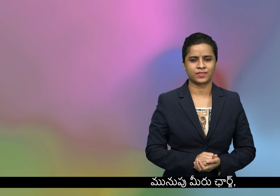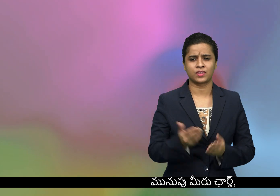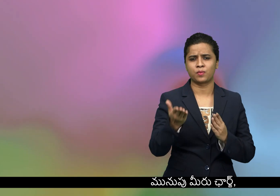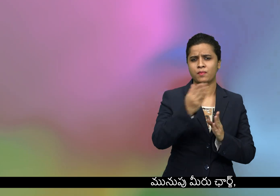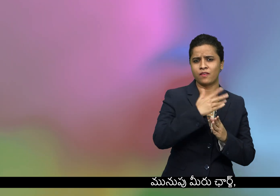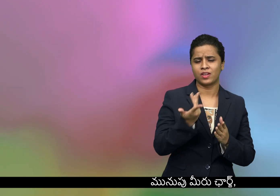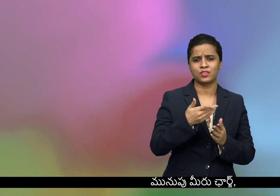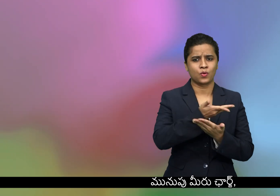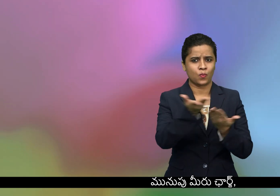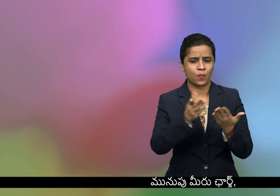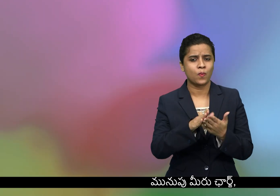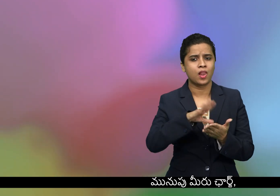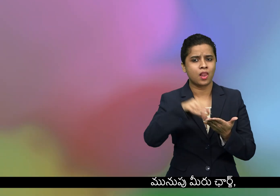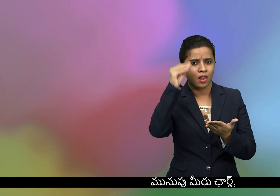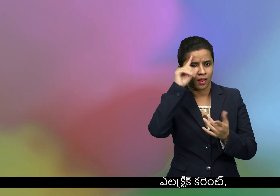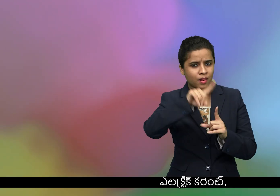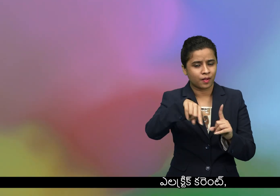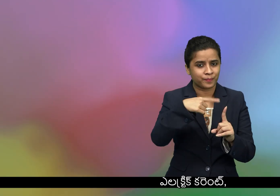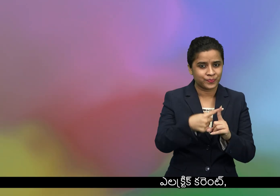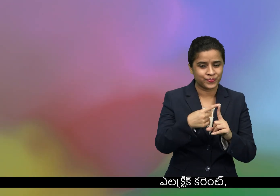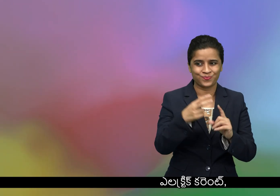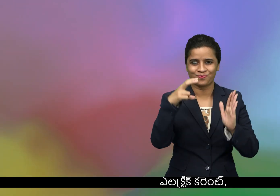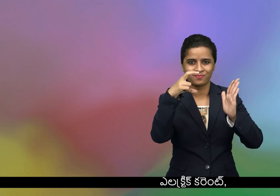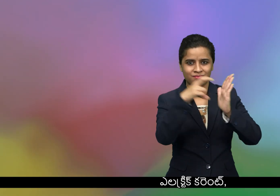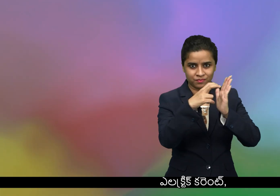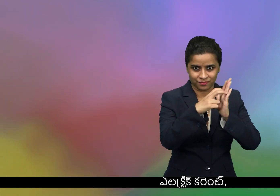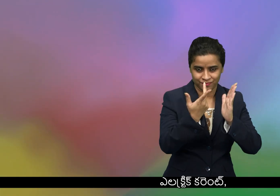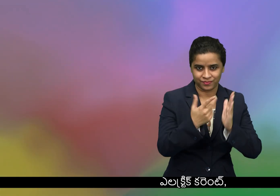మునుపు మీరు చార్జ్, ఎలక్ట్రిక్ కరెంట్,